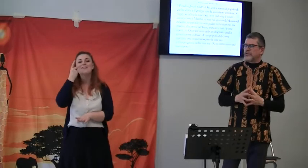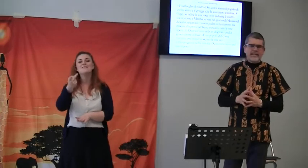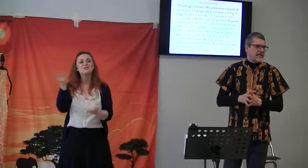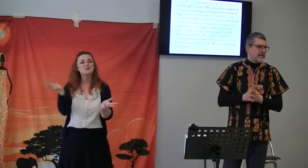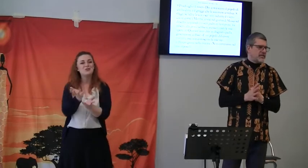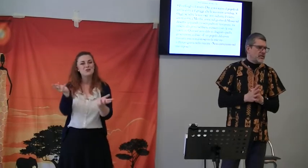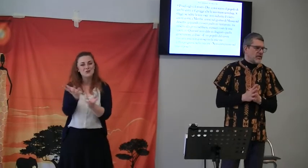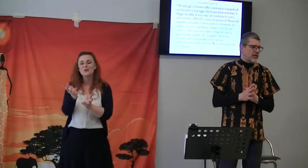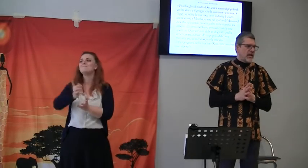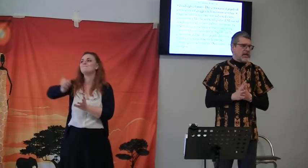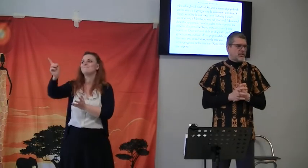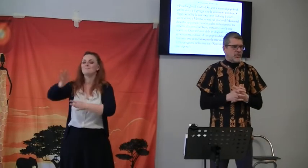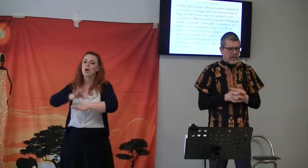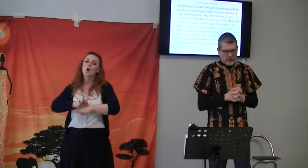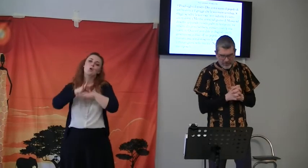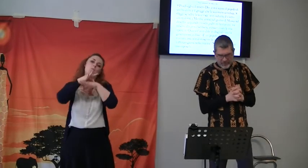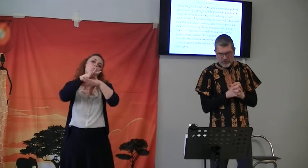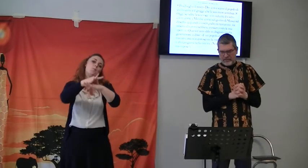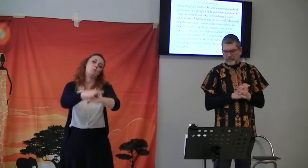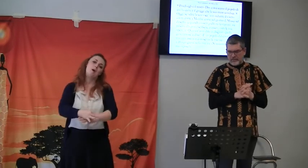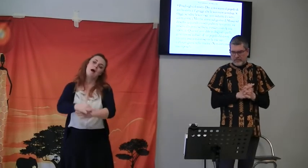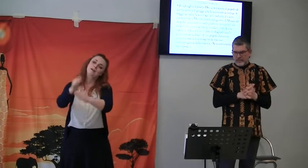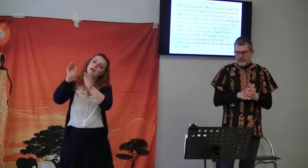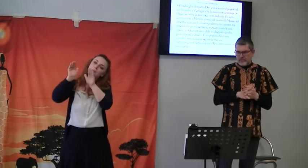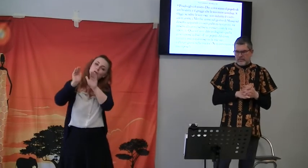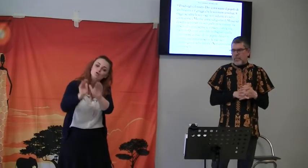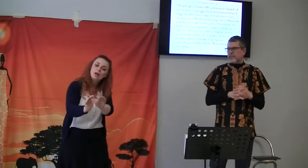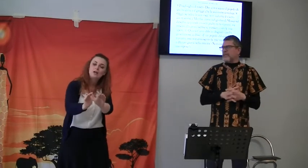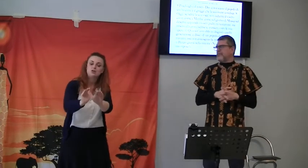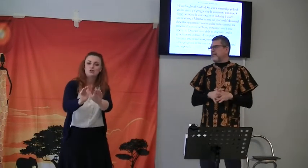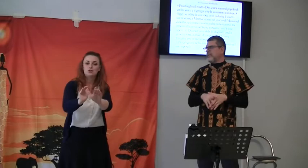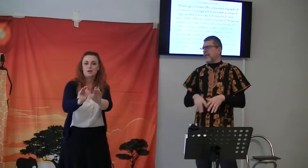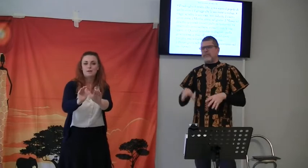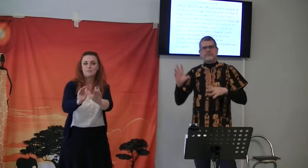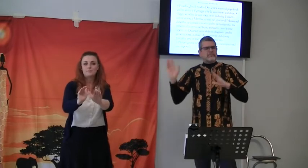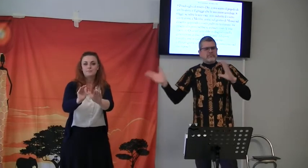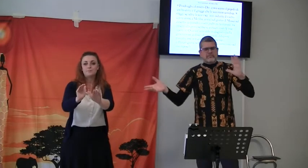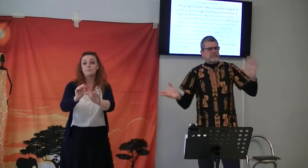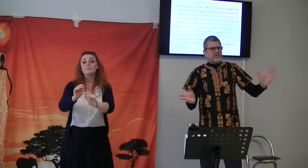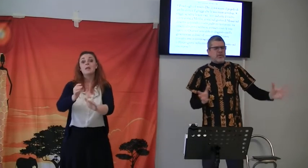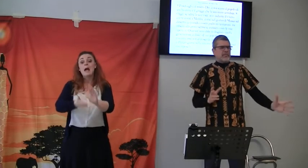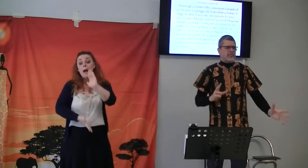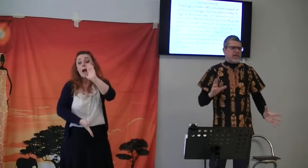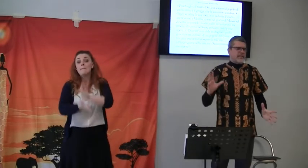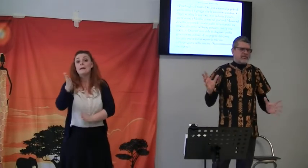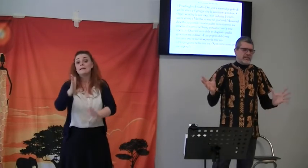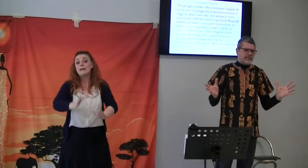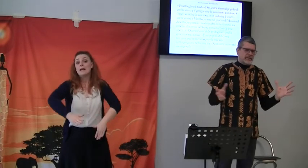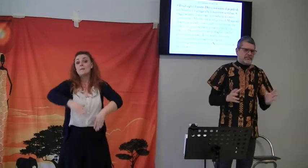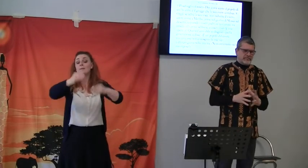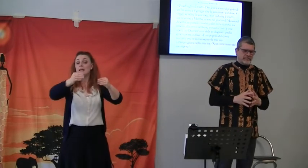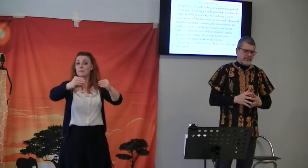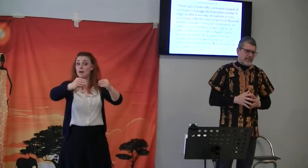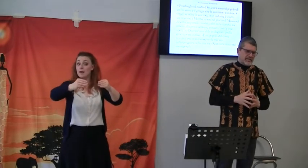la potenza del Signore e la sua protezione. Prima di partire io e mia moglie avevamo